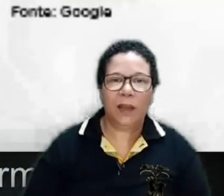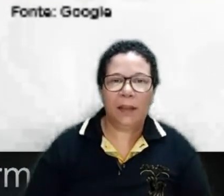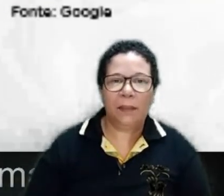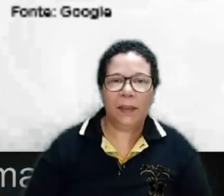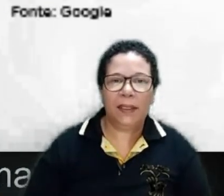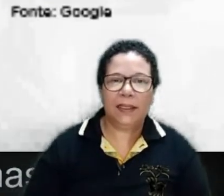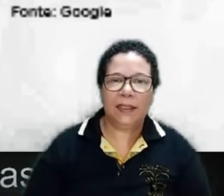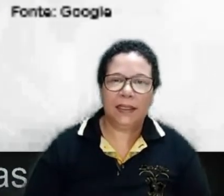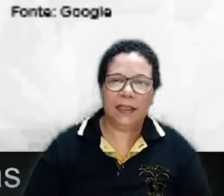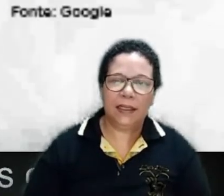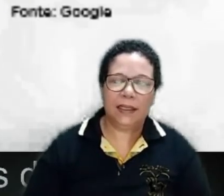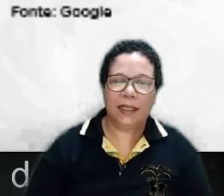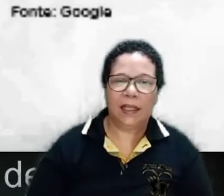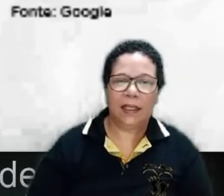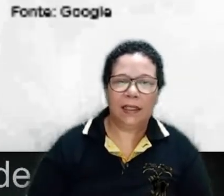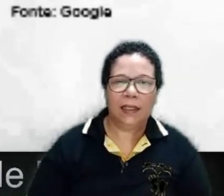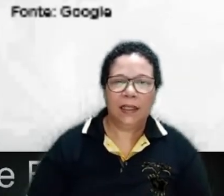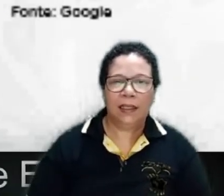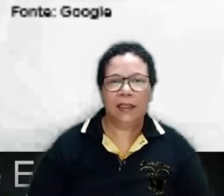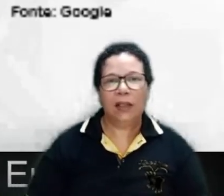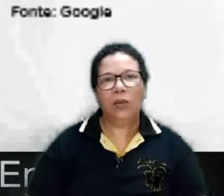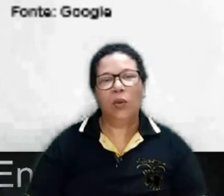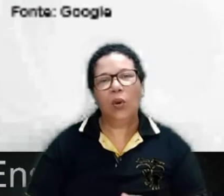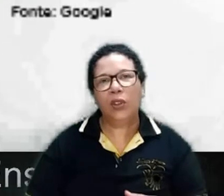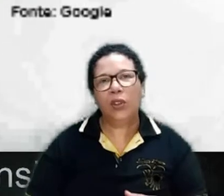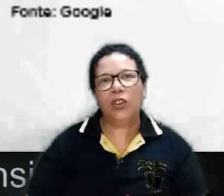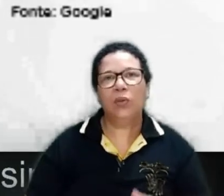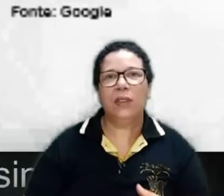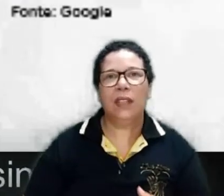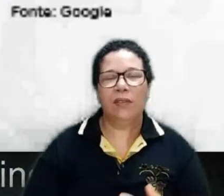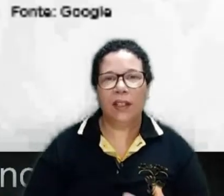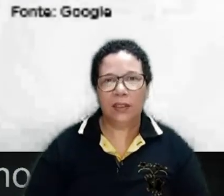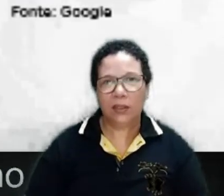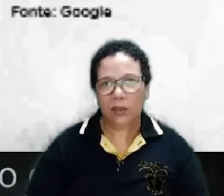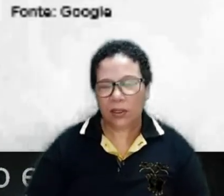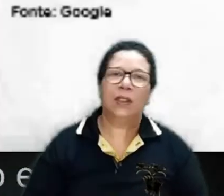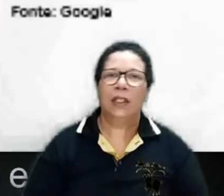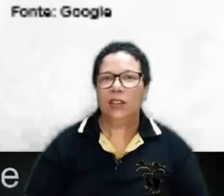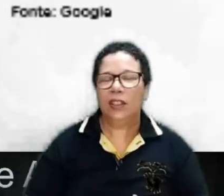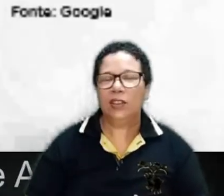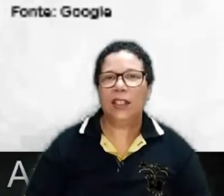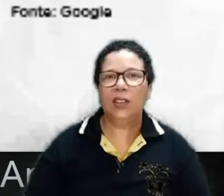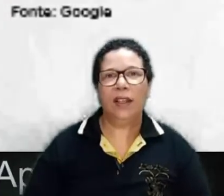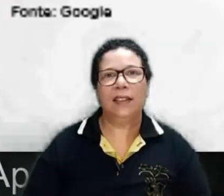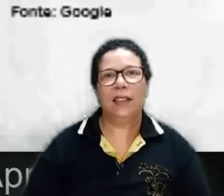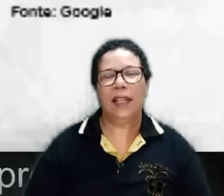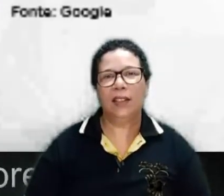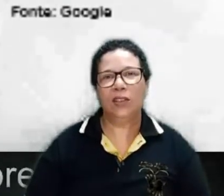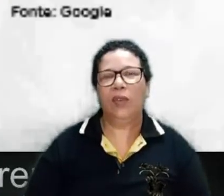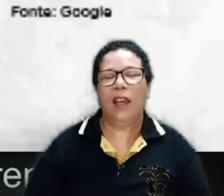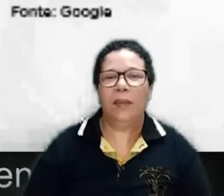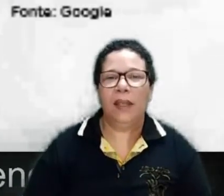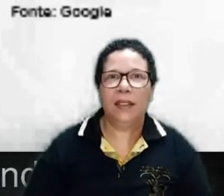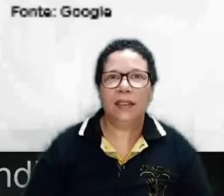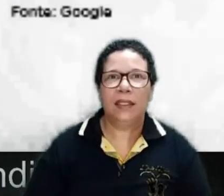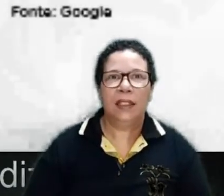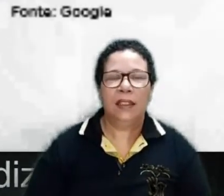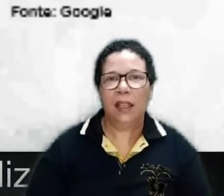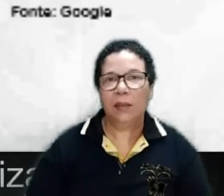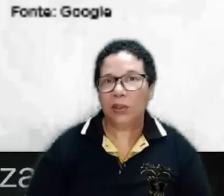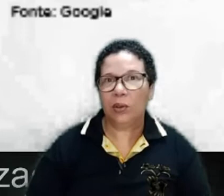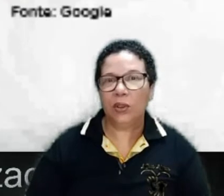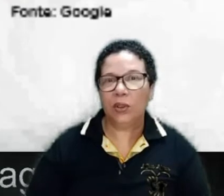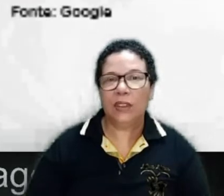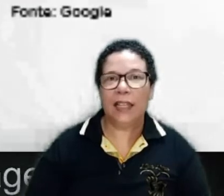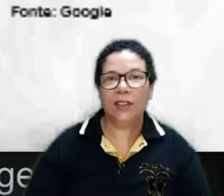acessíveis para pesquisa. Então, hoje, com os avanços tecnológicos, diante da diversidade de ferramentas,